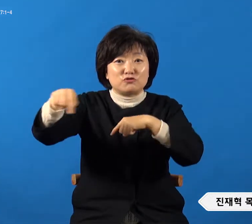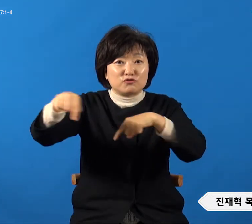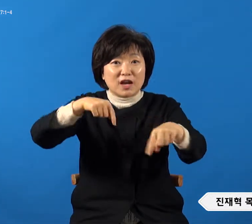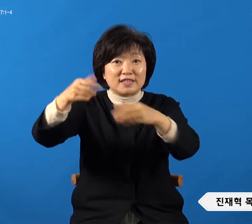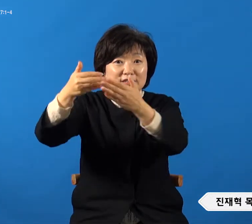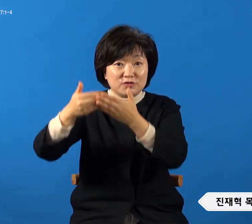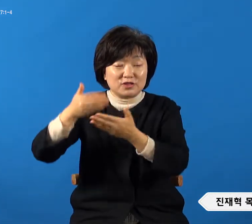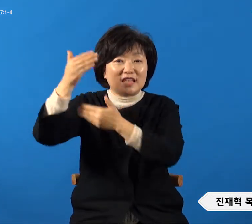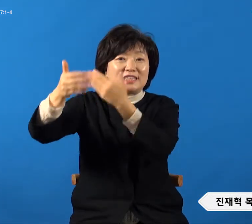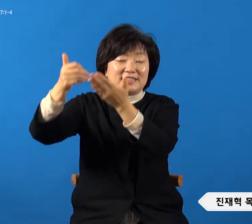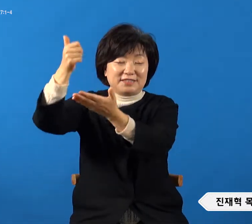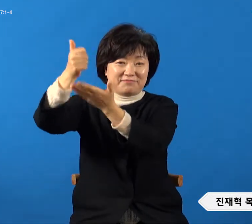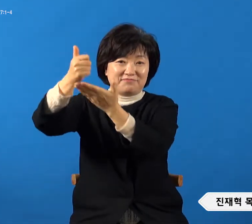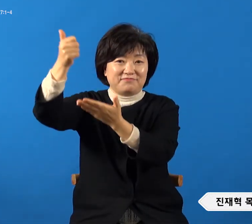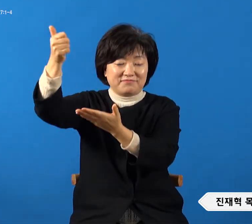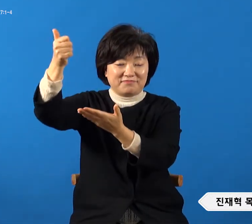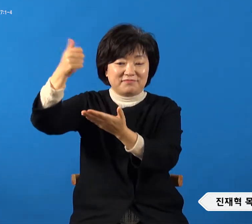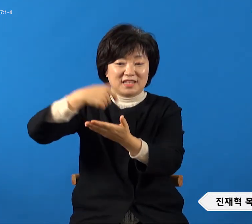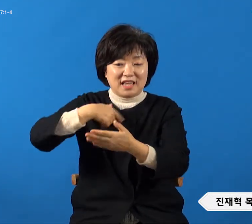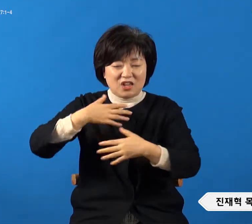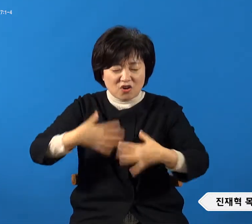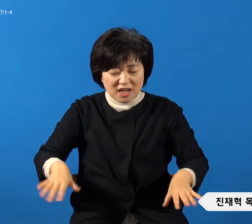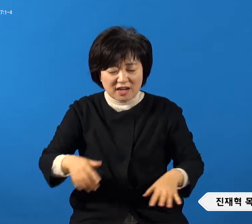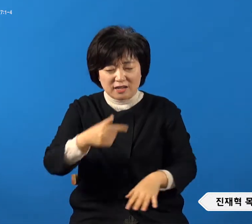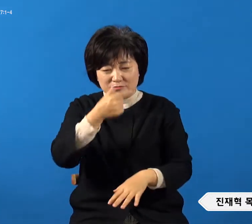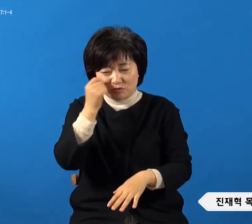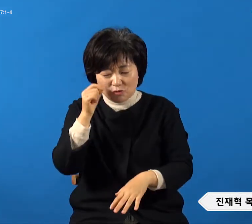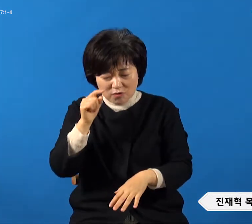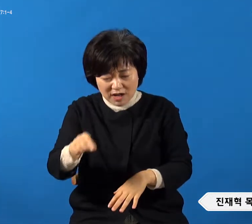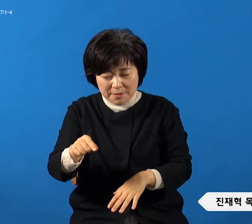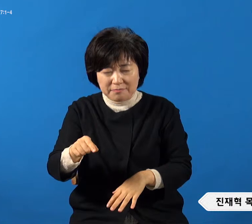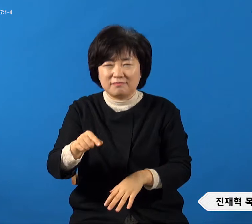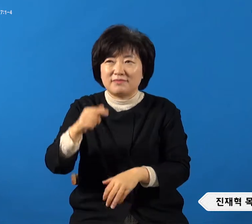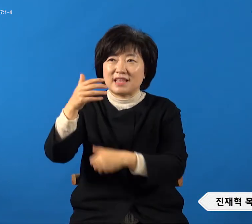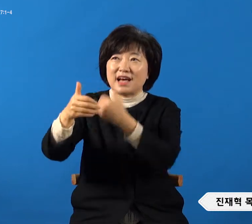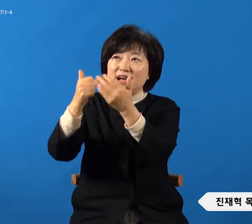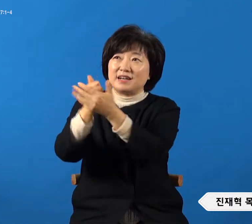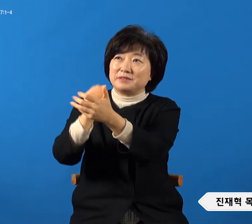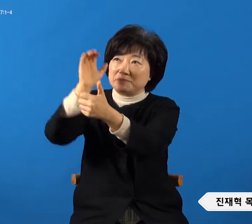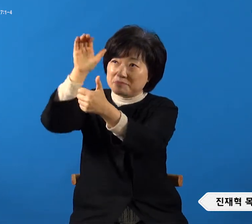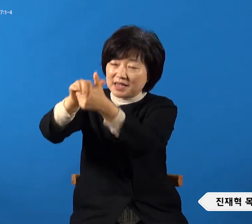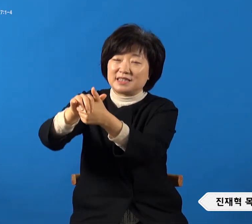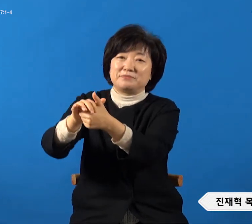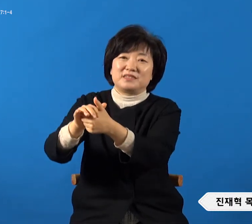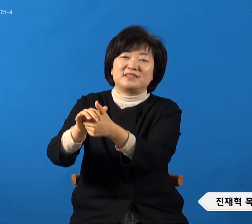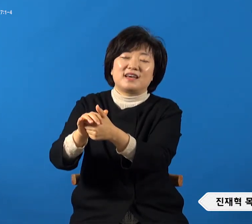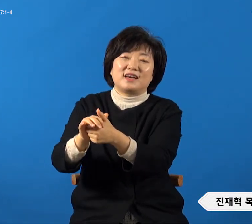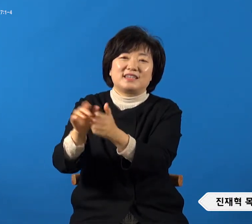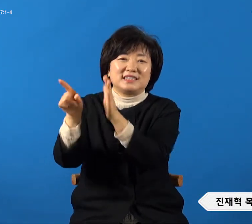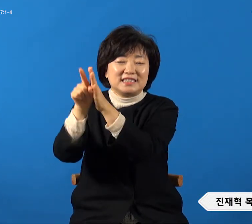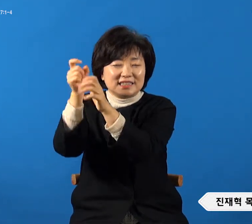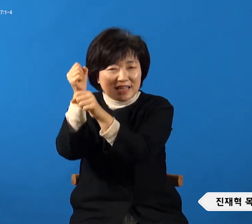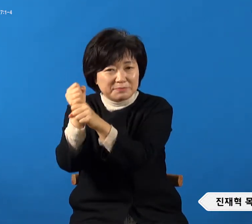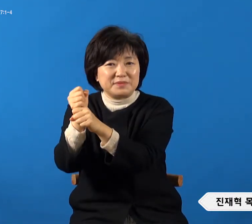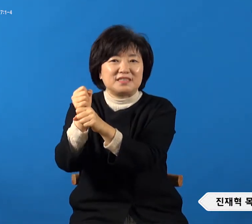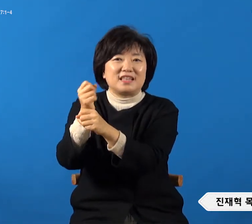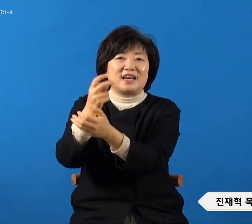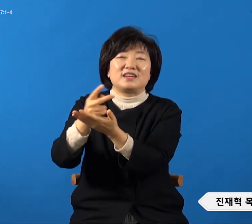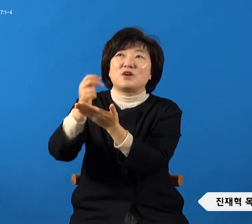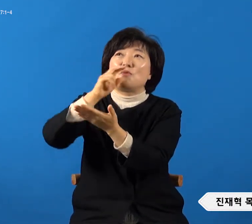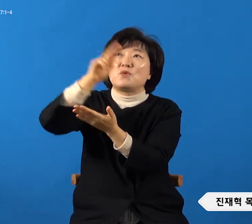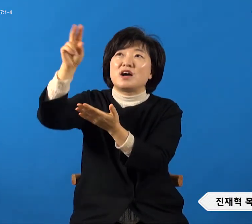나의 연약함, 나의 부족함 가운데 내려놓습니다. 맡깁니다. 의지합니다. 여호와여 나의